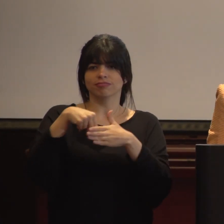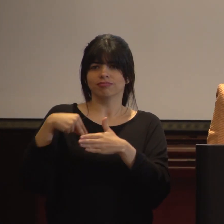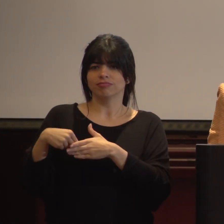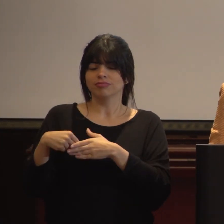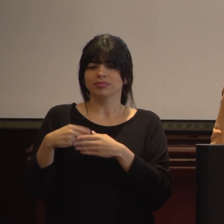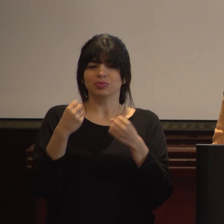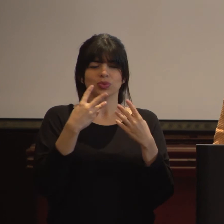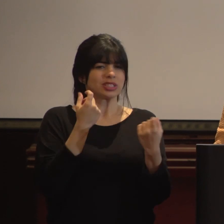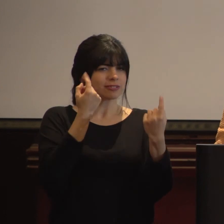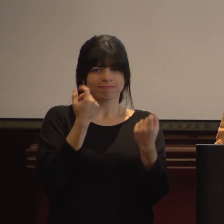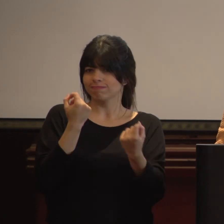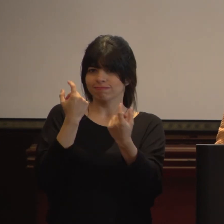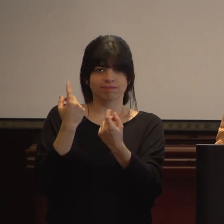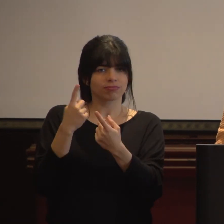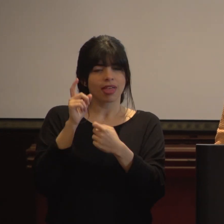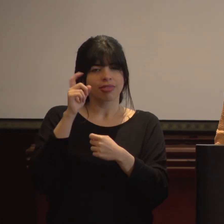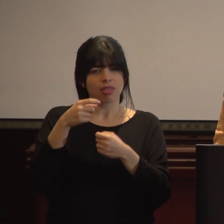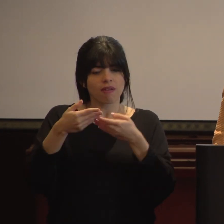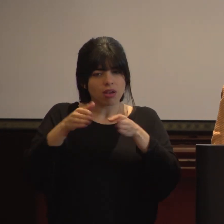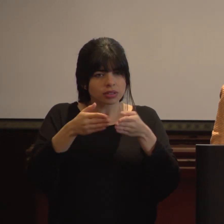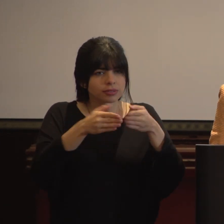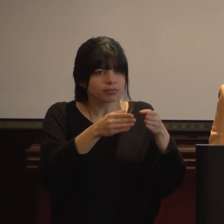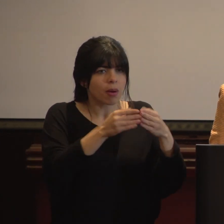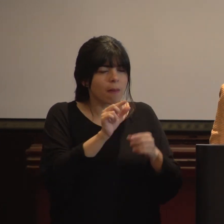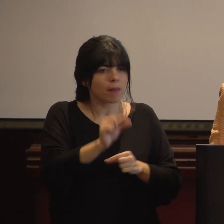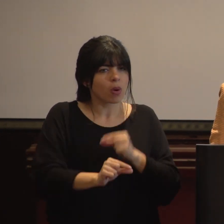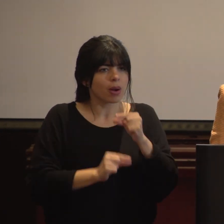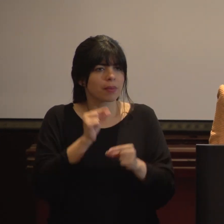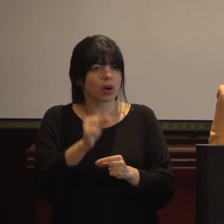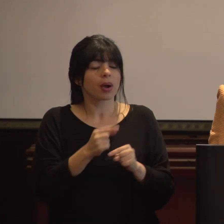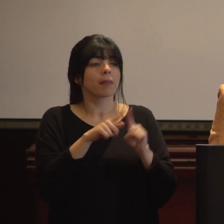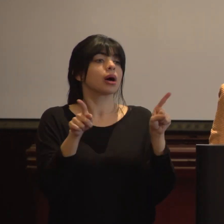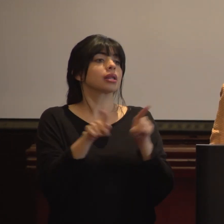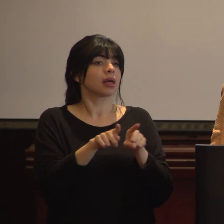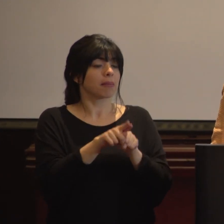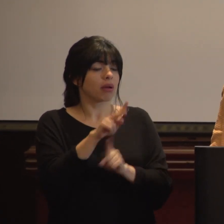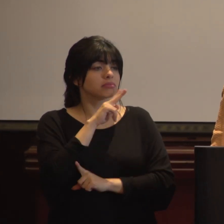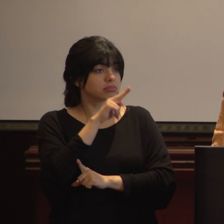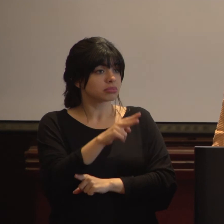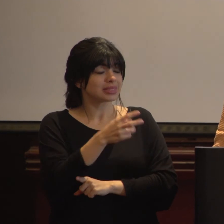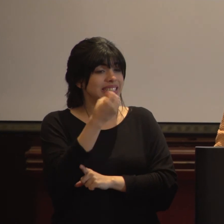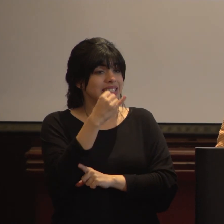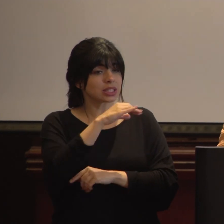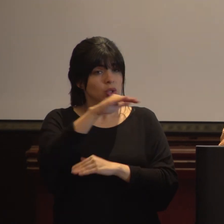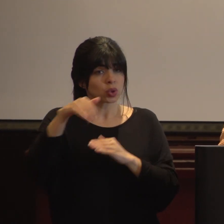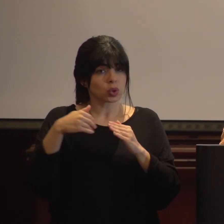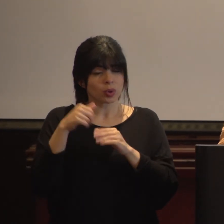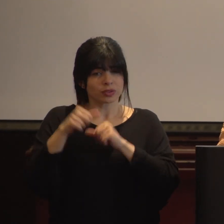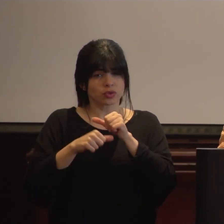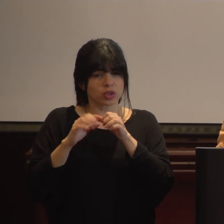e incomprensiones y se debe ir abriendo brecha paso a paso Pero también es cierto que si unimos nuestros